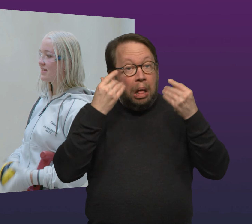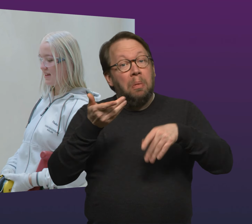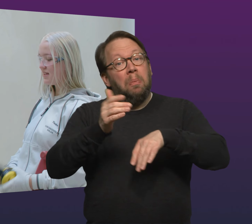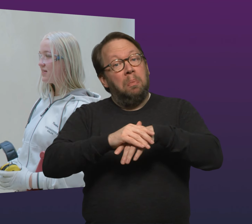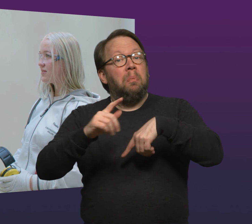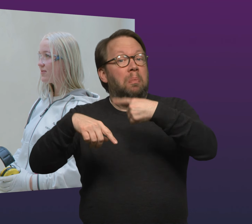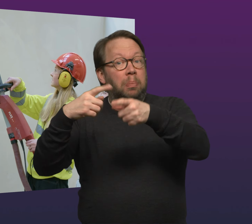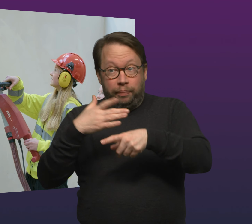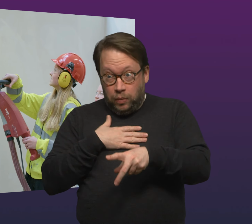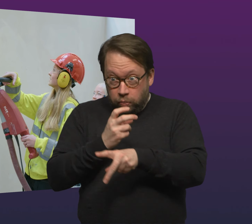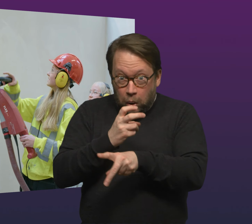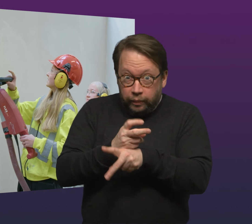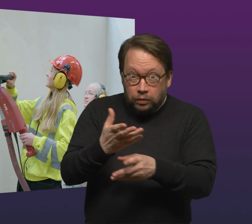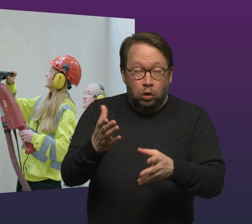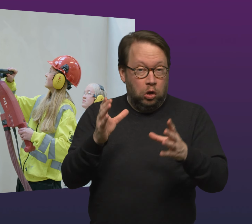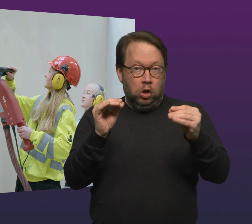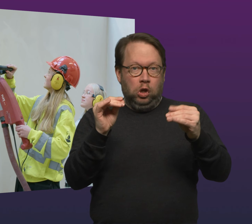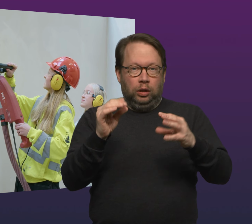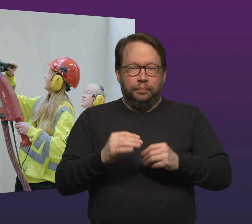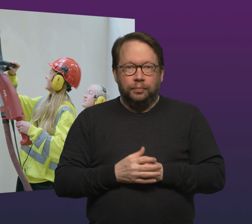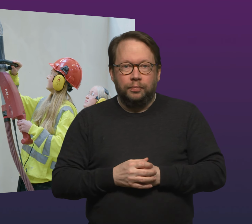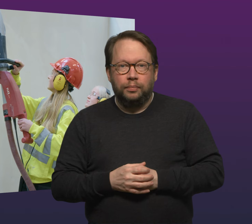Vill du testa? Absolut.